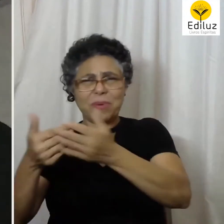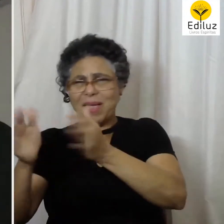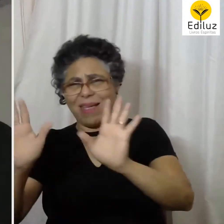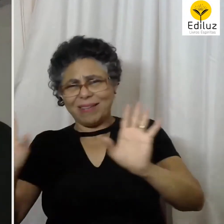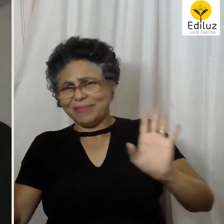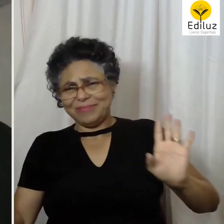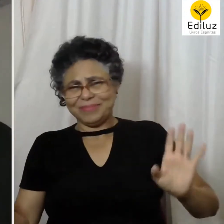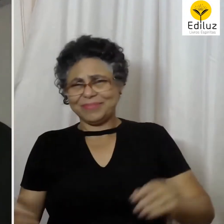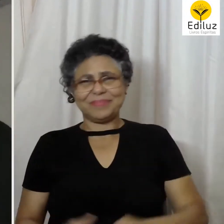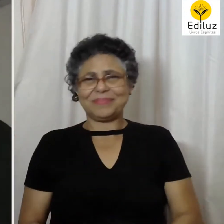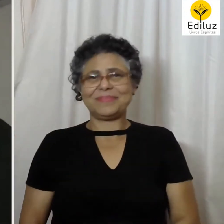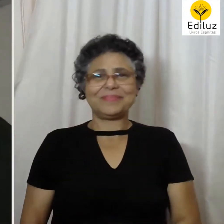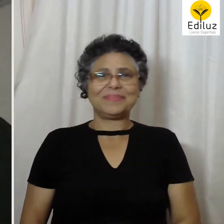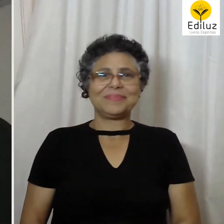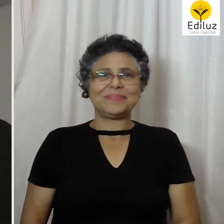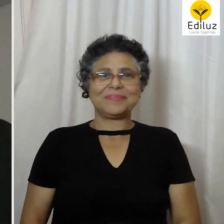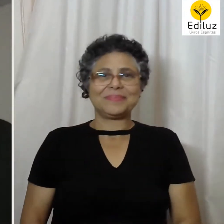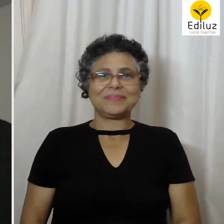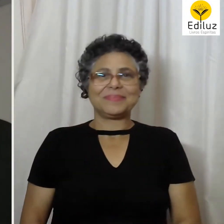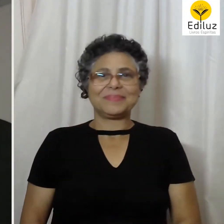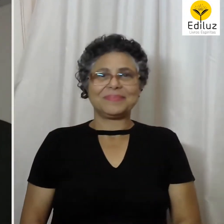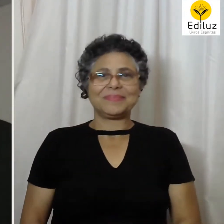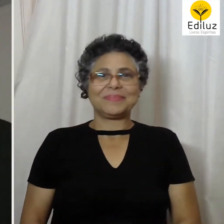limitações intelectuais, né?